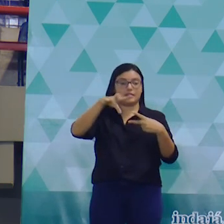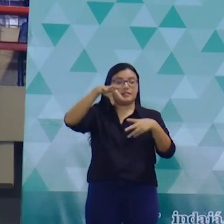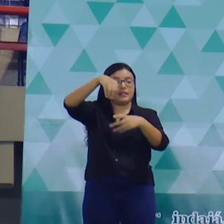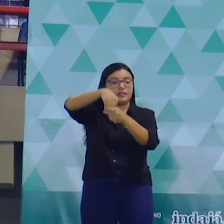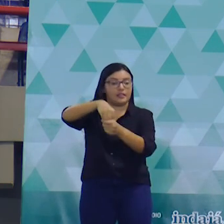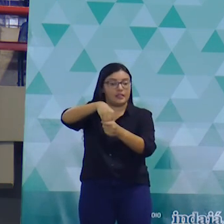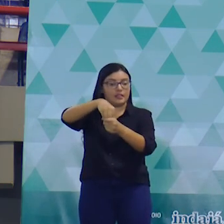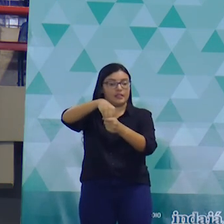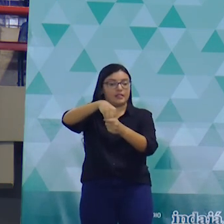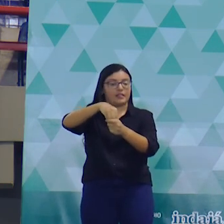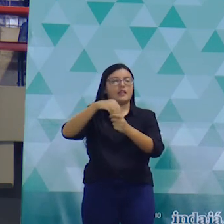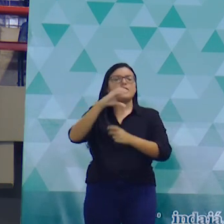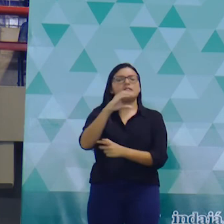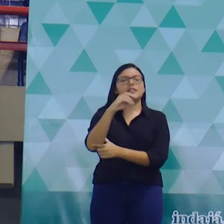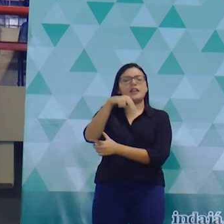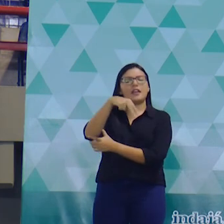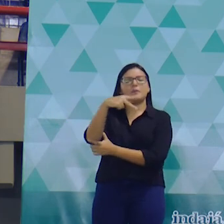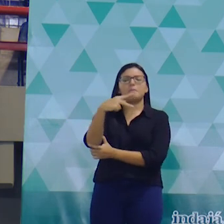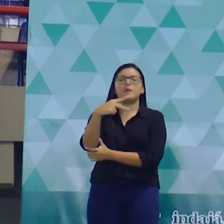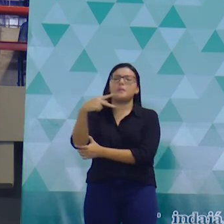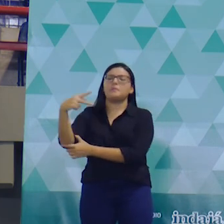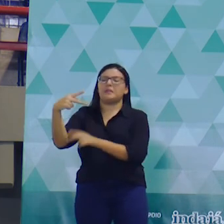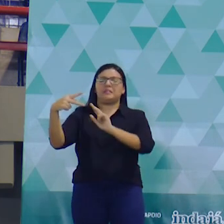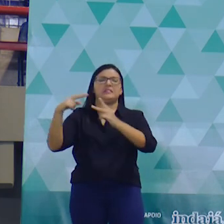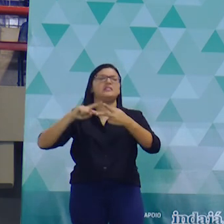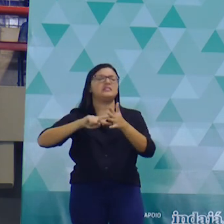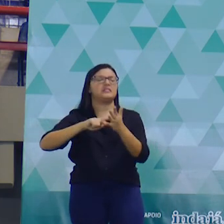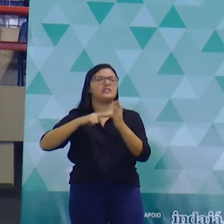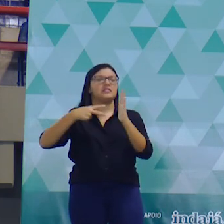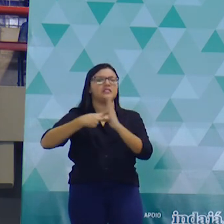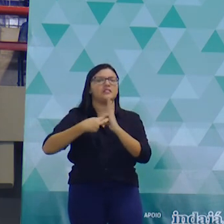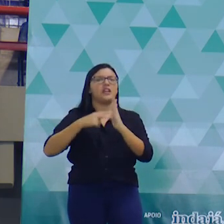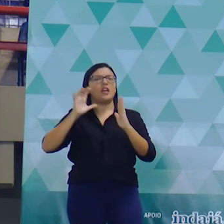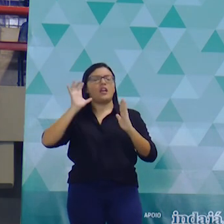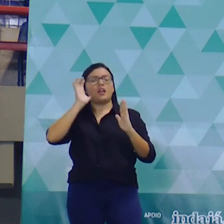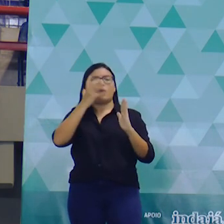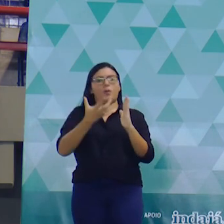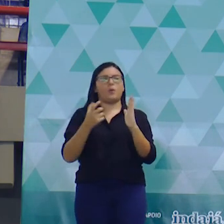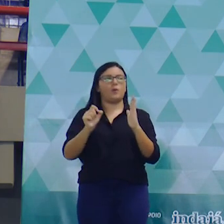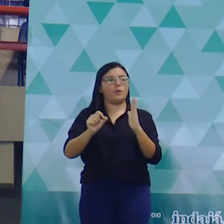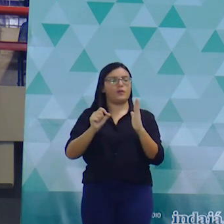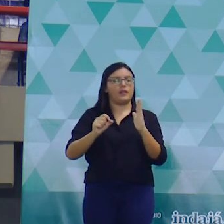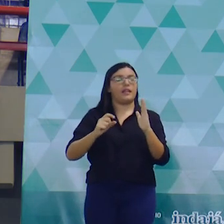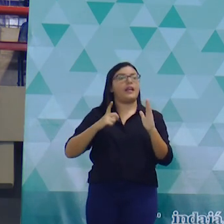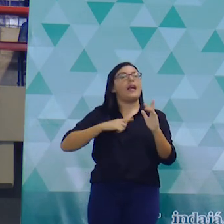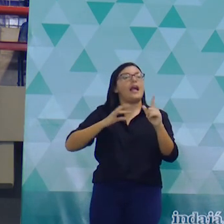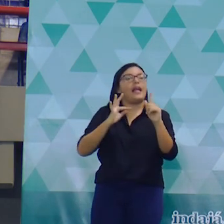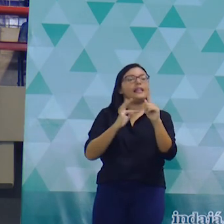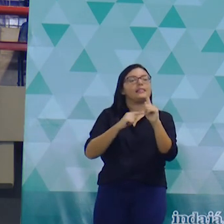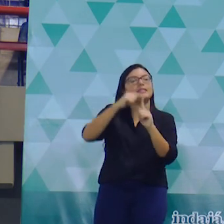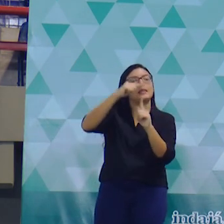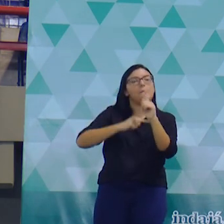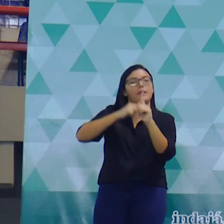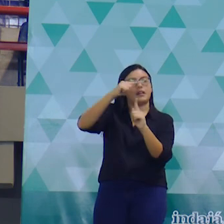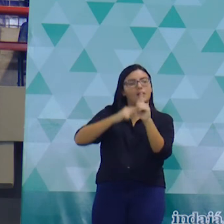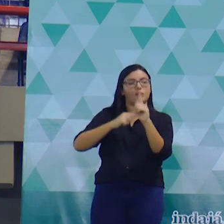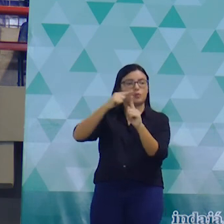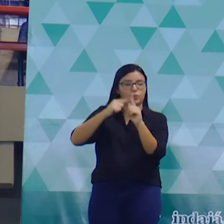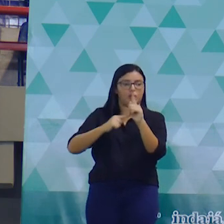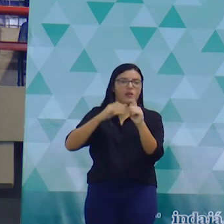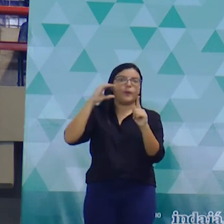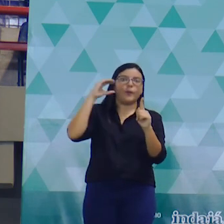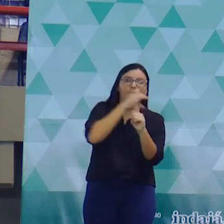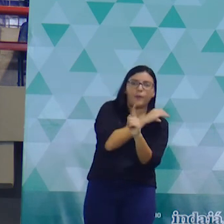CNTP, CNTP é uma sigla que significa uma condição de temperatura e pressão. Essa condição é